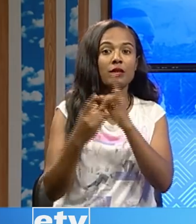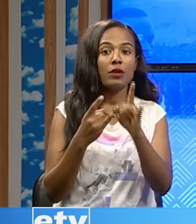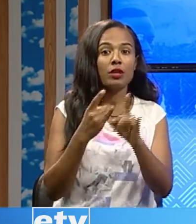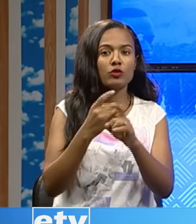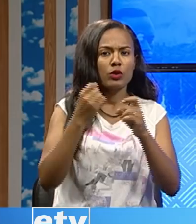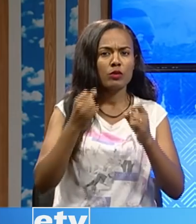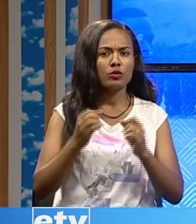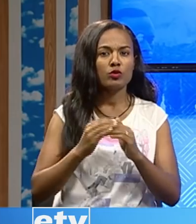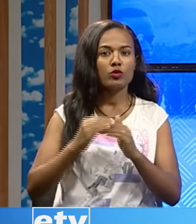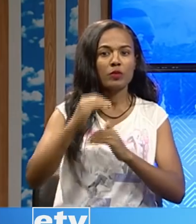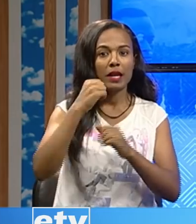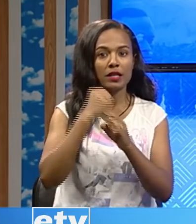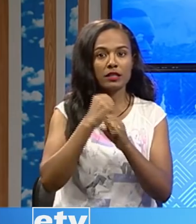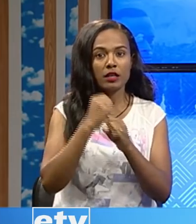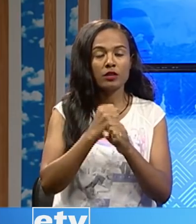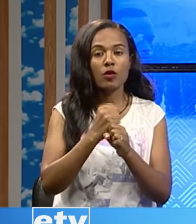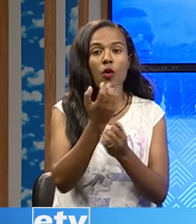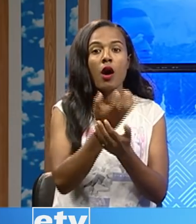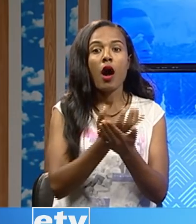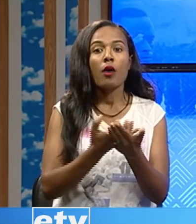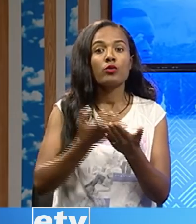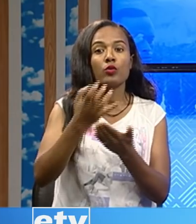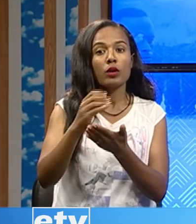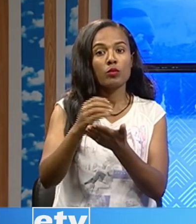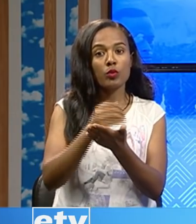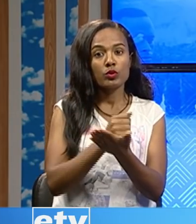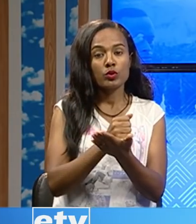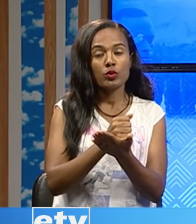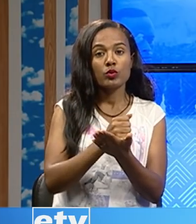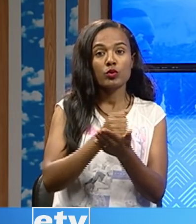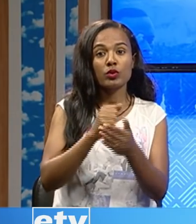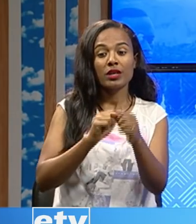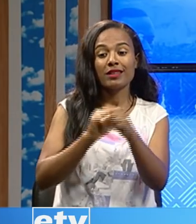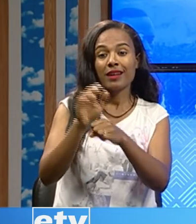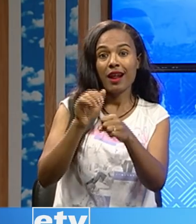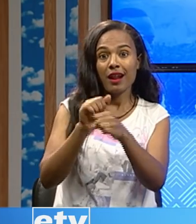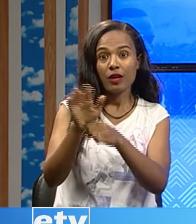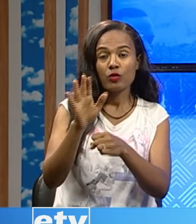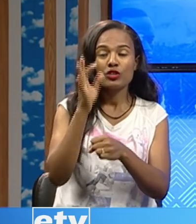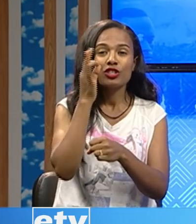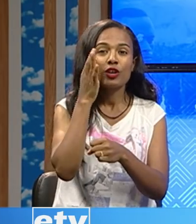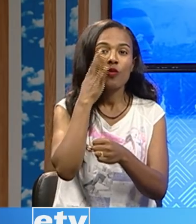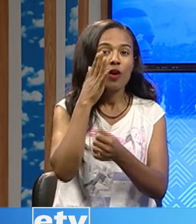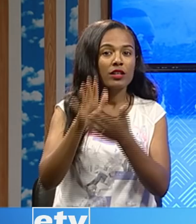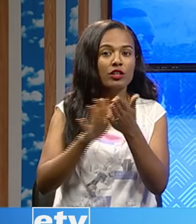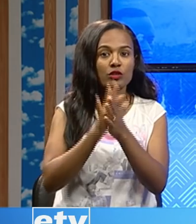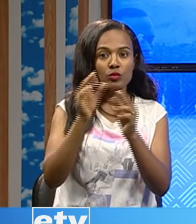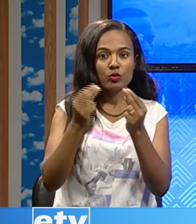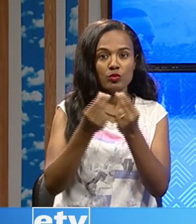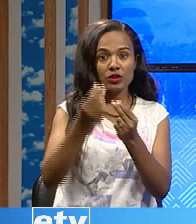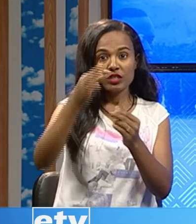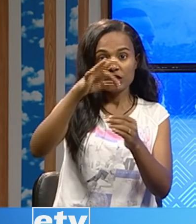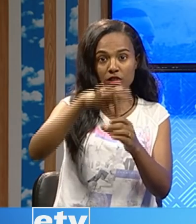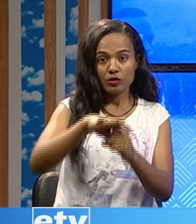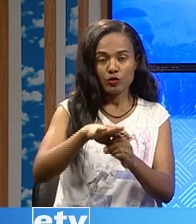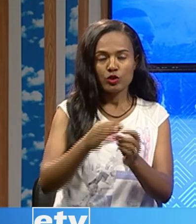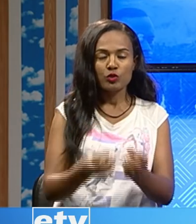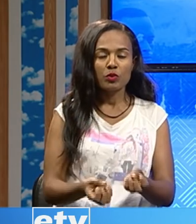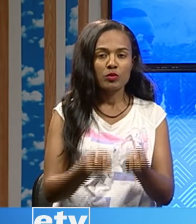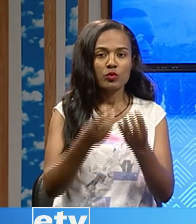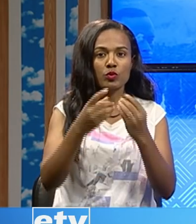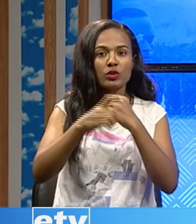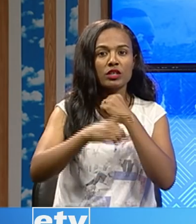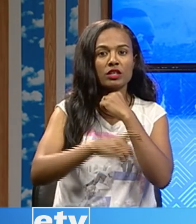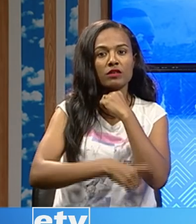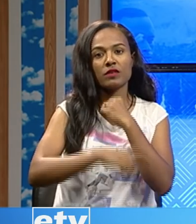ከሚችሉት በላይ ሰርተው ሀብቷን በመዘበሩ የእኩይ ዓላማ ተላላኪዎች የህወሓት የሽብር ቡድን ቅጥረኞች በብዙ